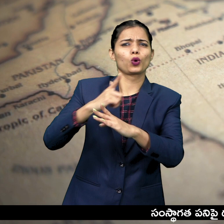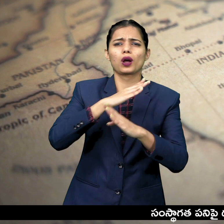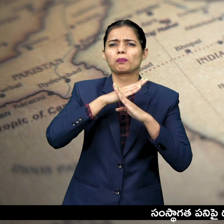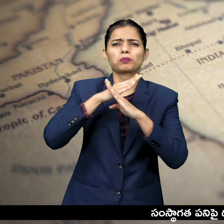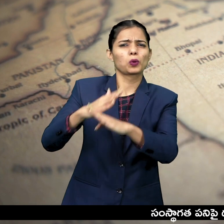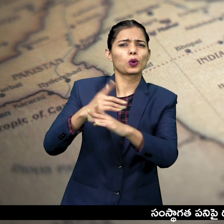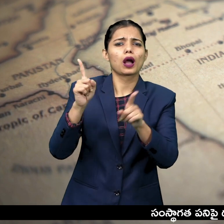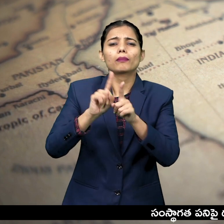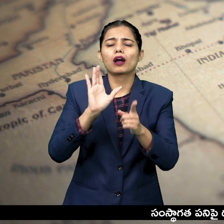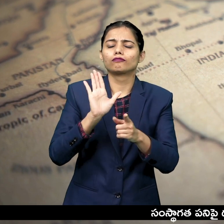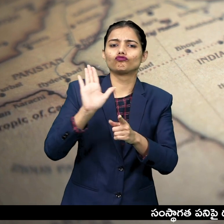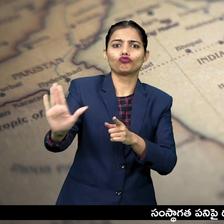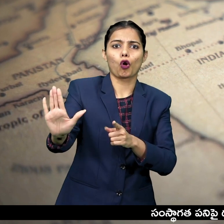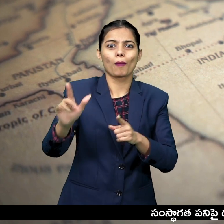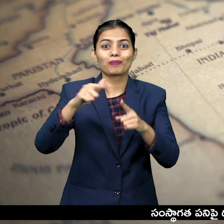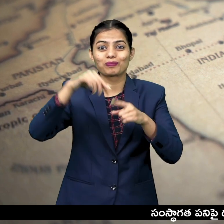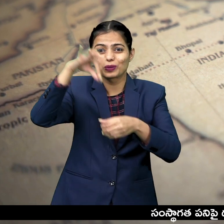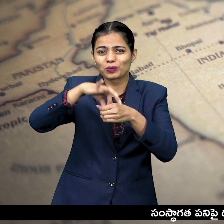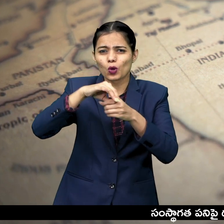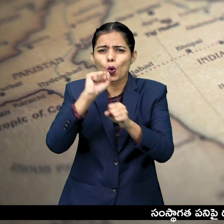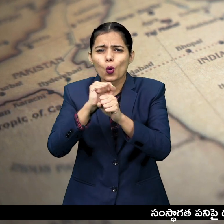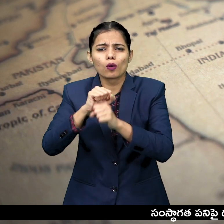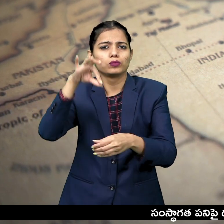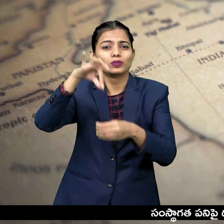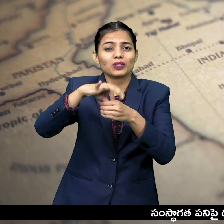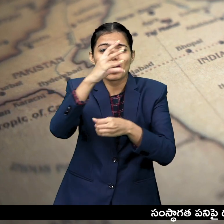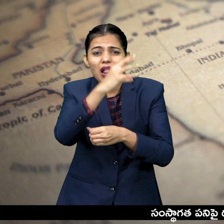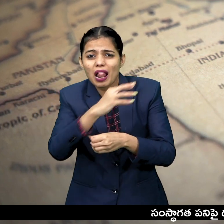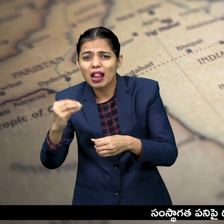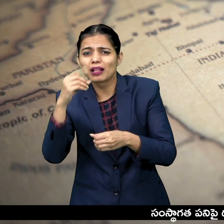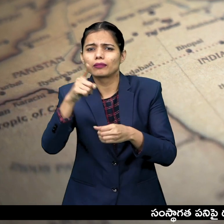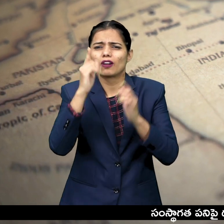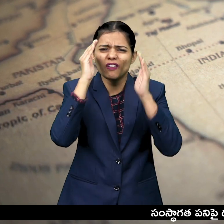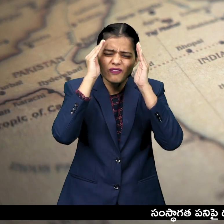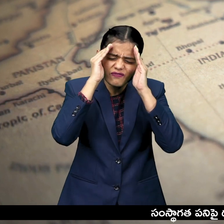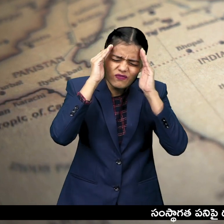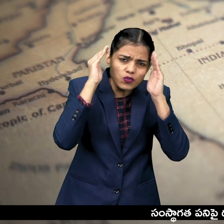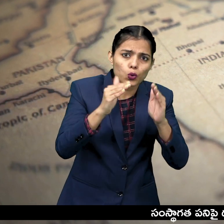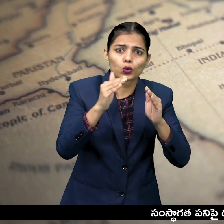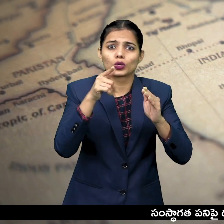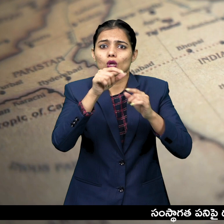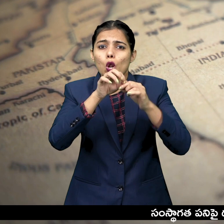బదులుగా సంస్థాగత పనిపై దృష్టి పెట్టాలని నిర్ణయించుకుంది.